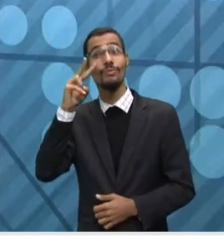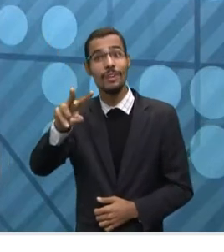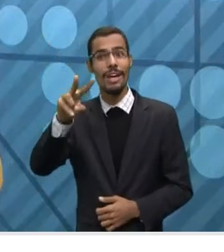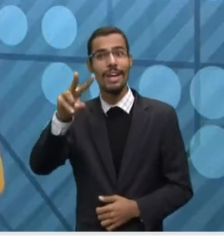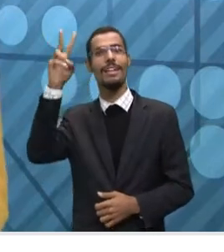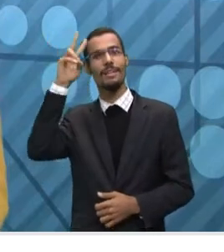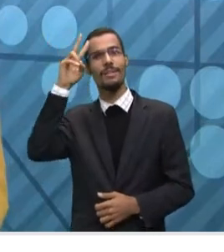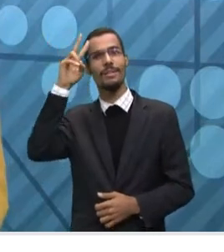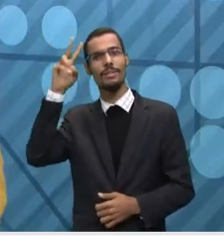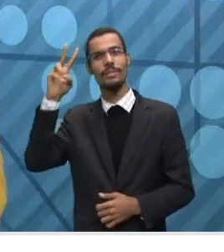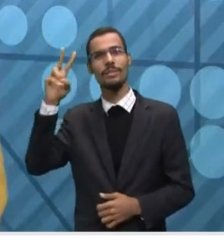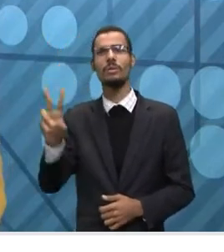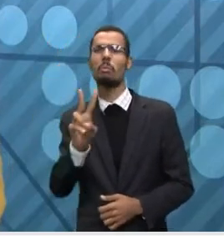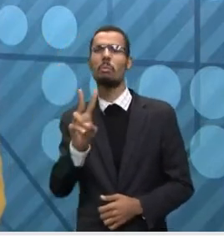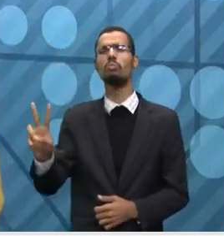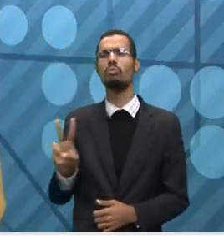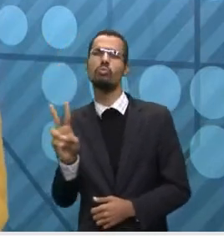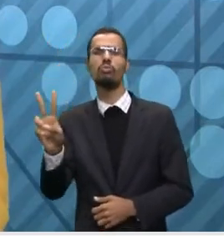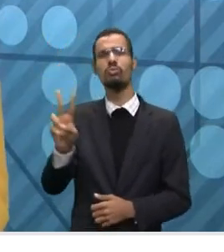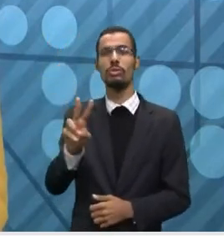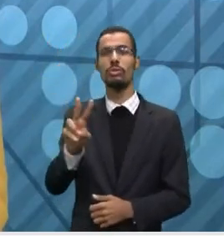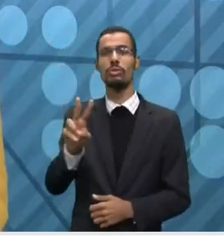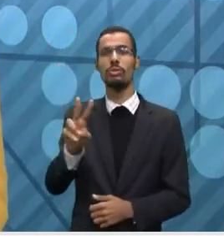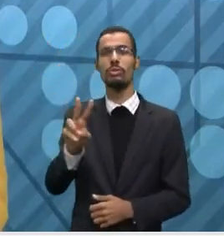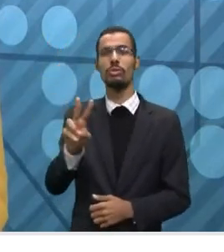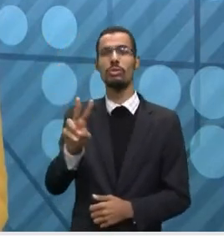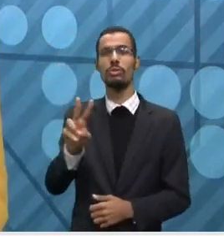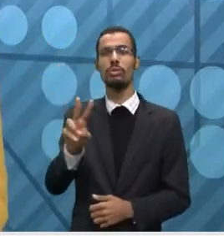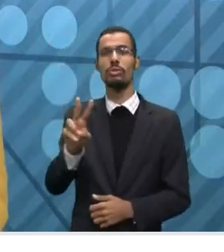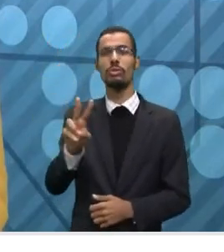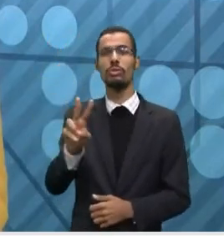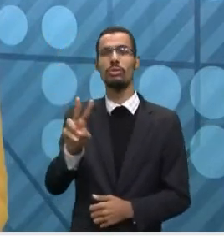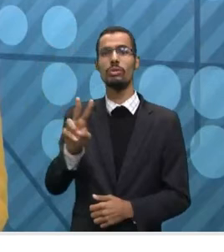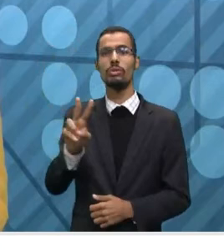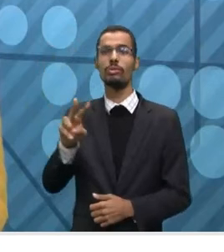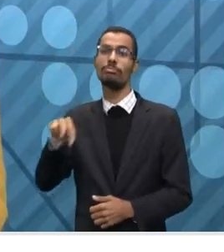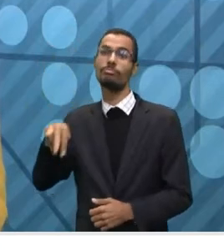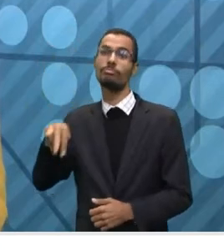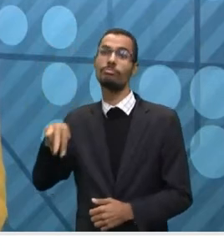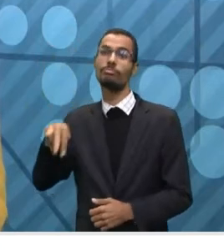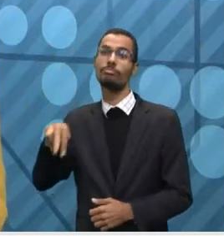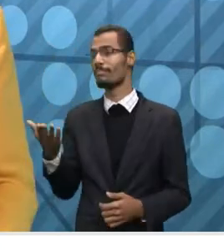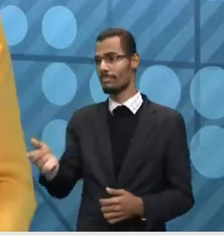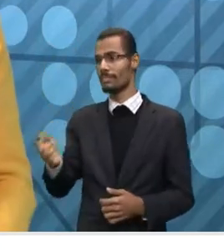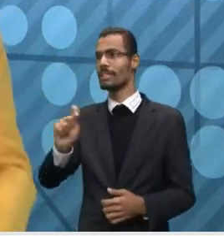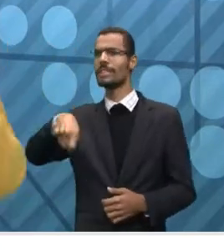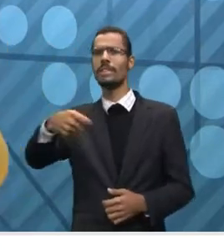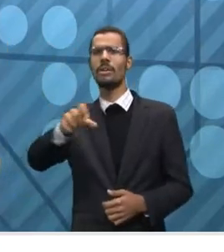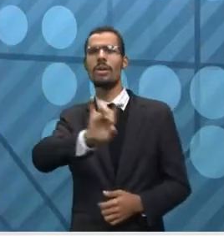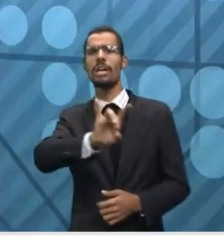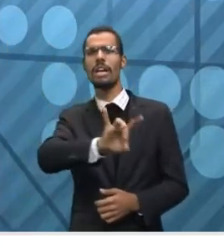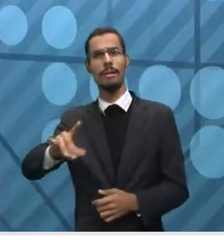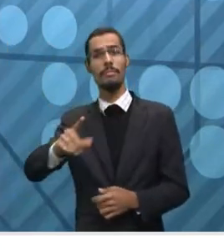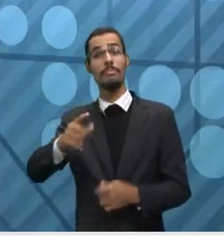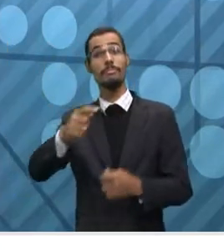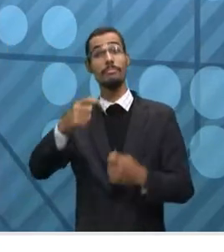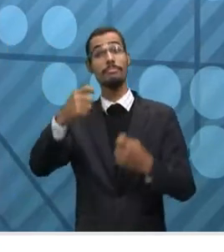configuração de mãos. 2 pessoas andando ou andar, a mesma configuração de mãos. Então, cada sinal vai